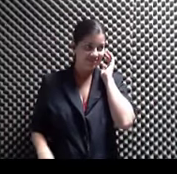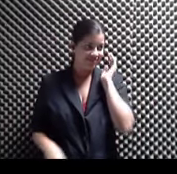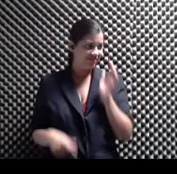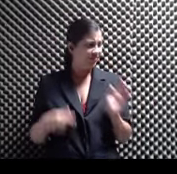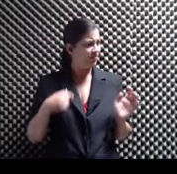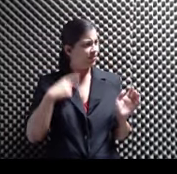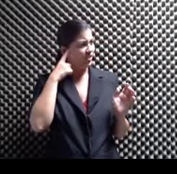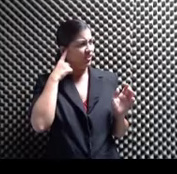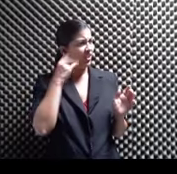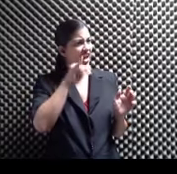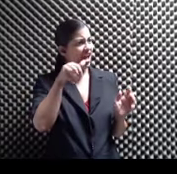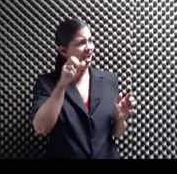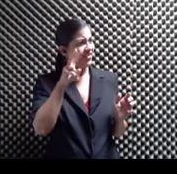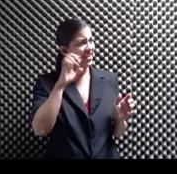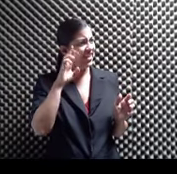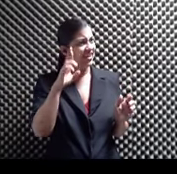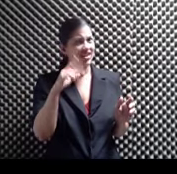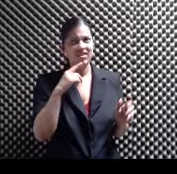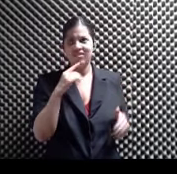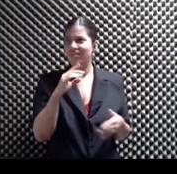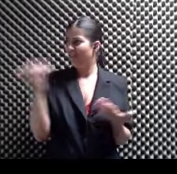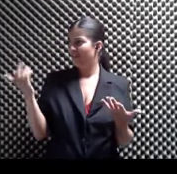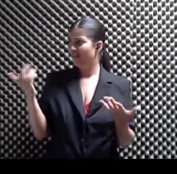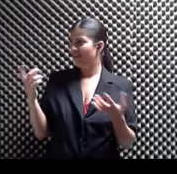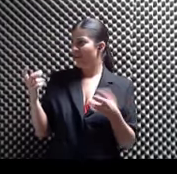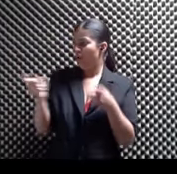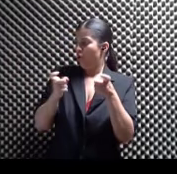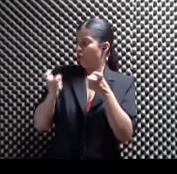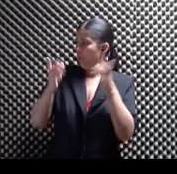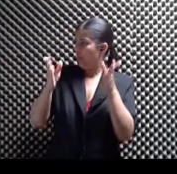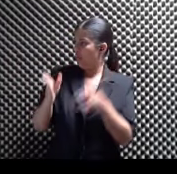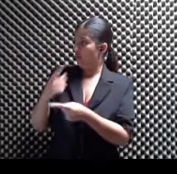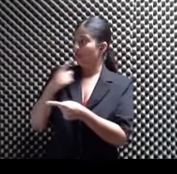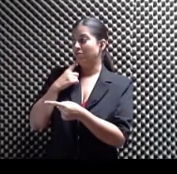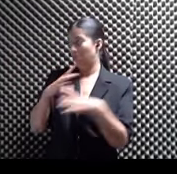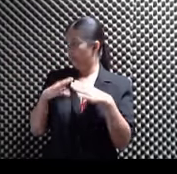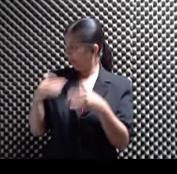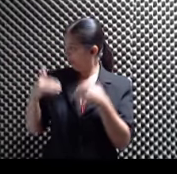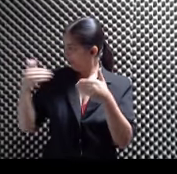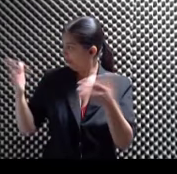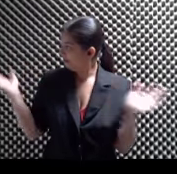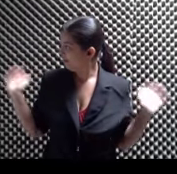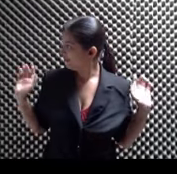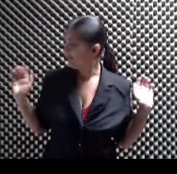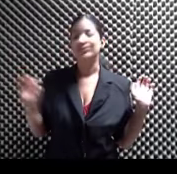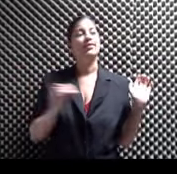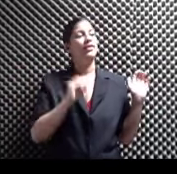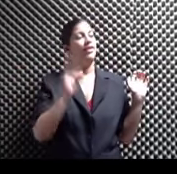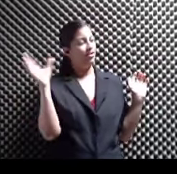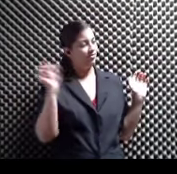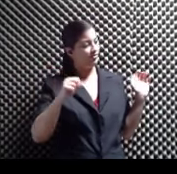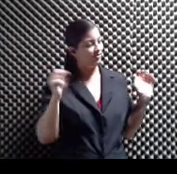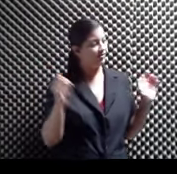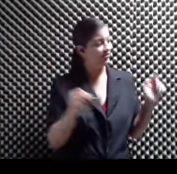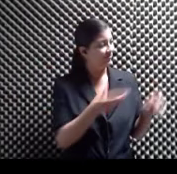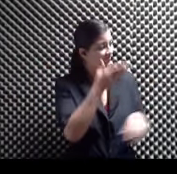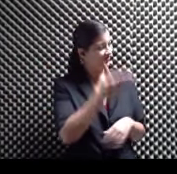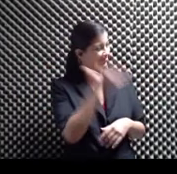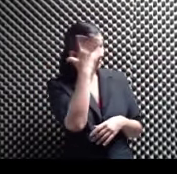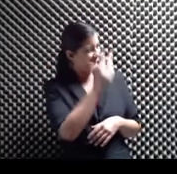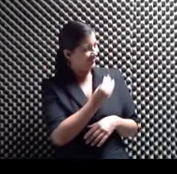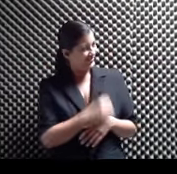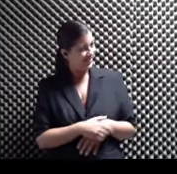Que Javier nunca había explorado esa faceta en su vida, pero coordinador de producción te va bien. Que no, claro que sí. Claro que sí. Tú estás linda.